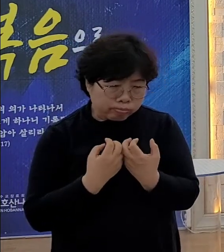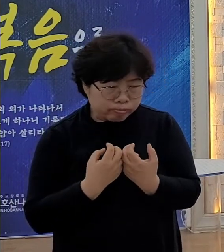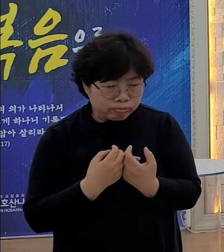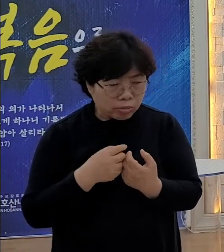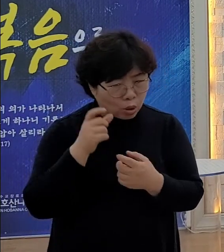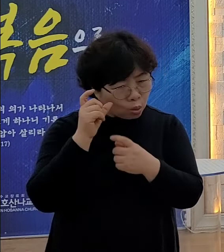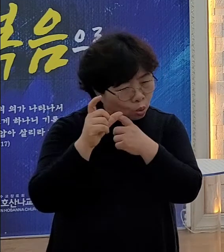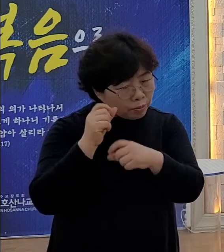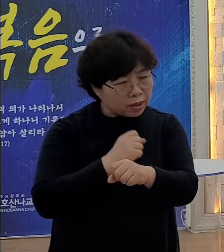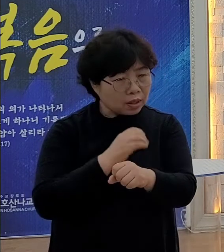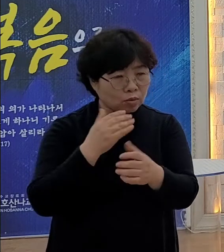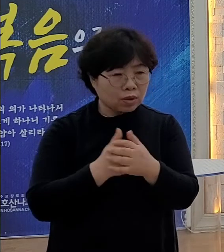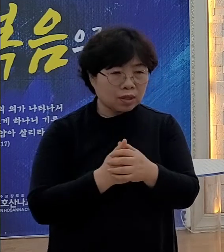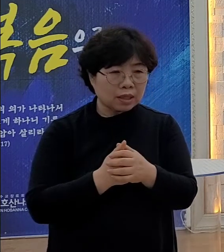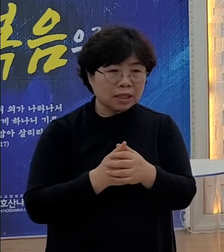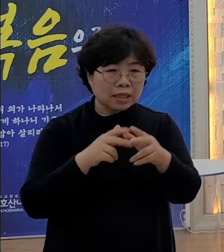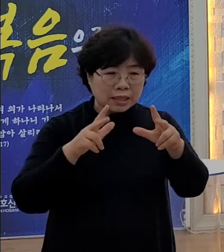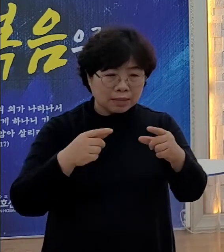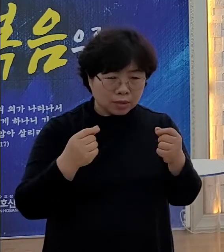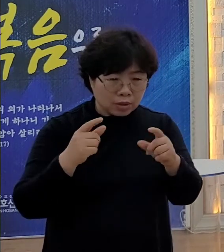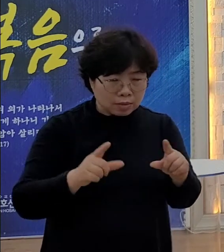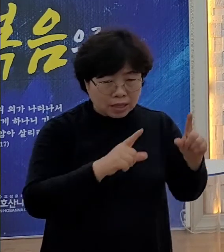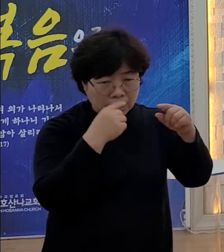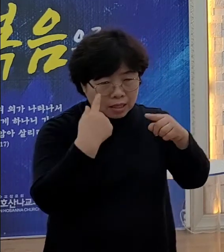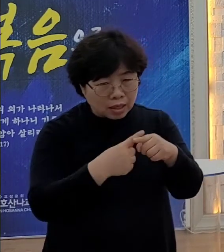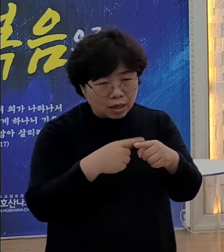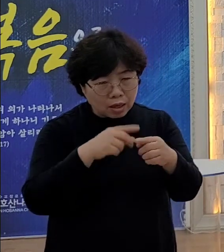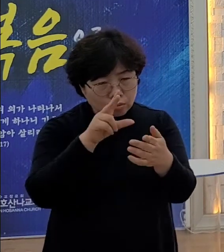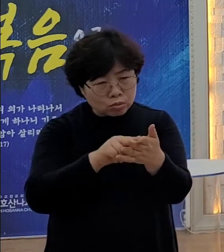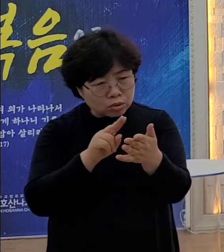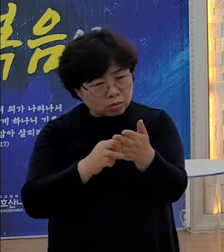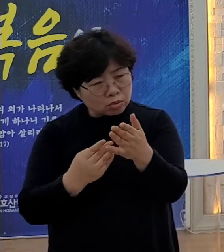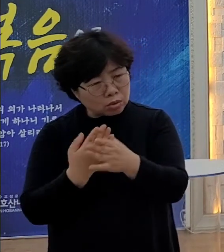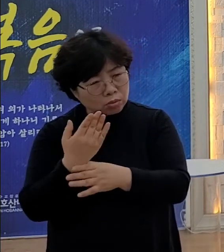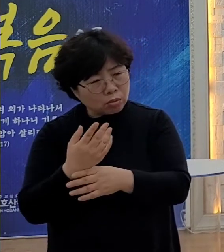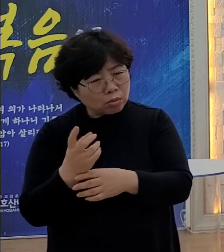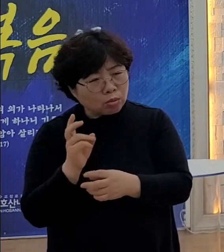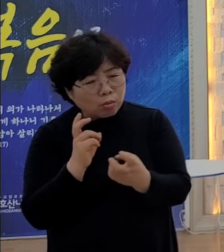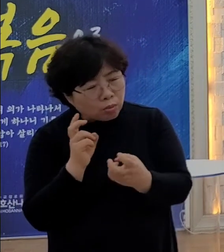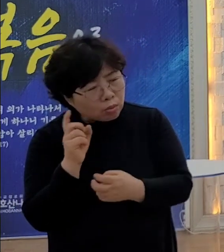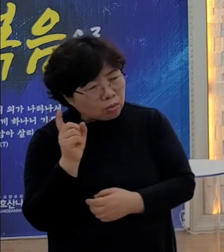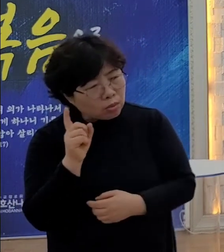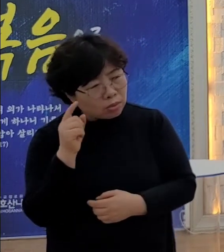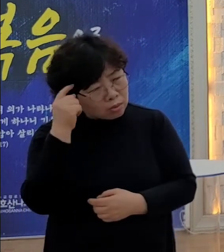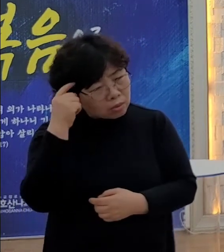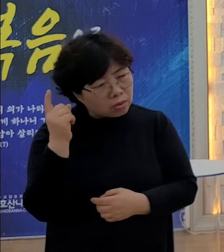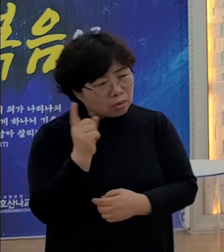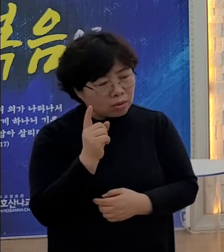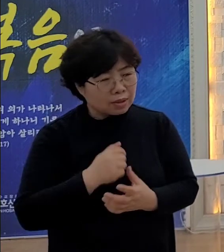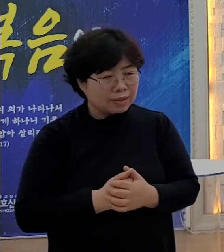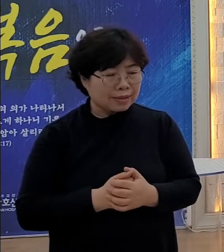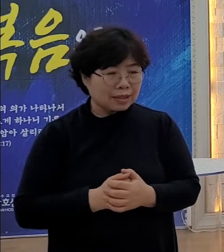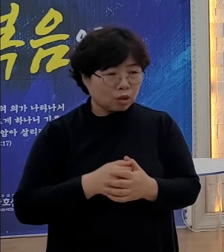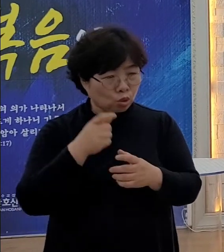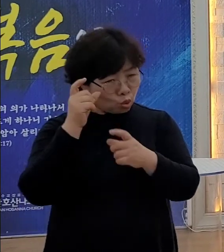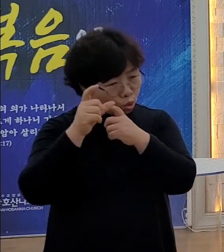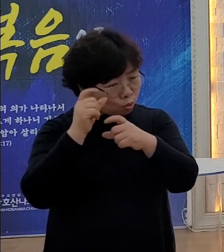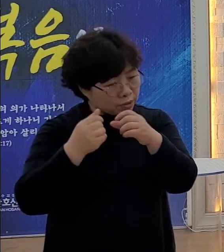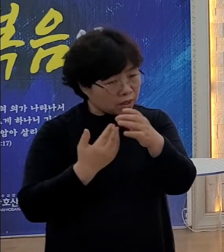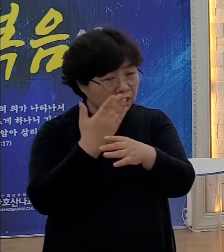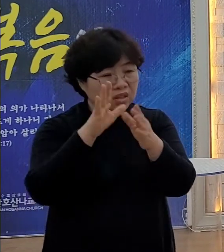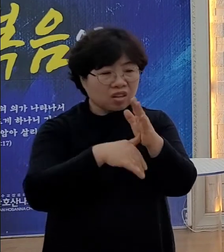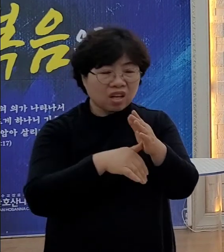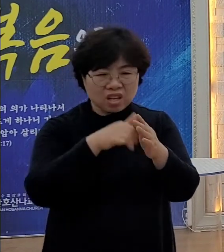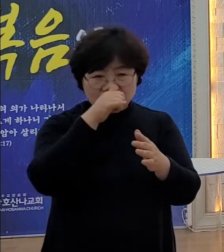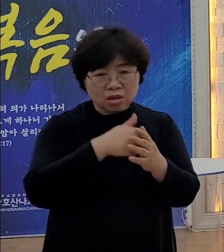또 뭔가 뭐 또 큰 문제 생길 거 아닌가. 여러분 이런 마음 드신 적 있죠? 이게 왜 생길까요? 여러분이